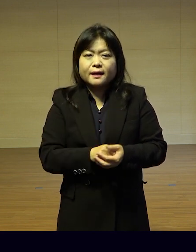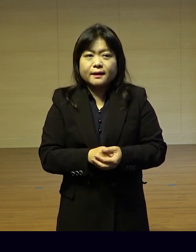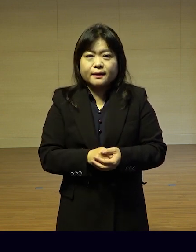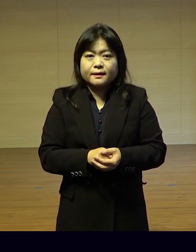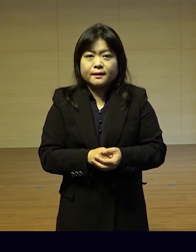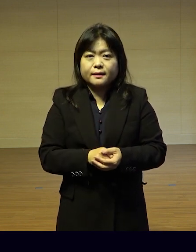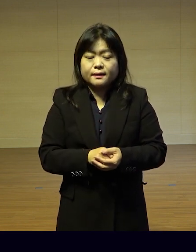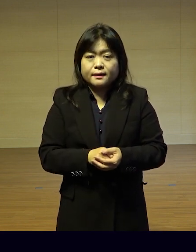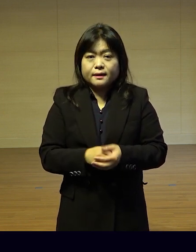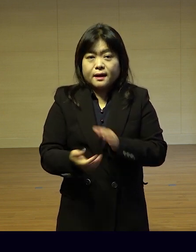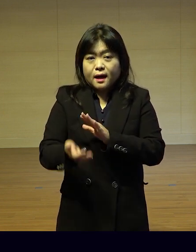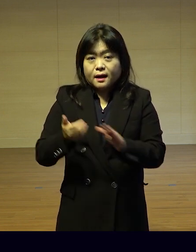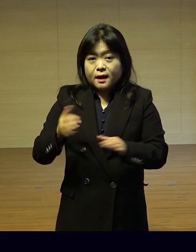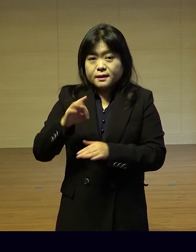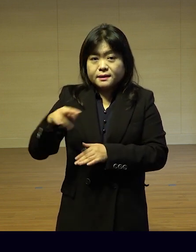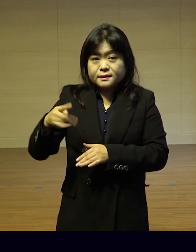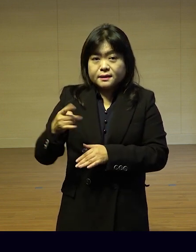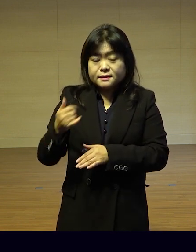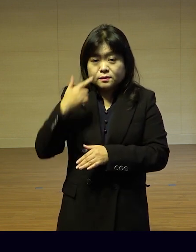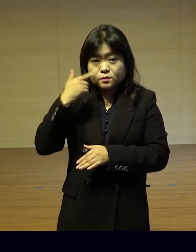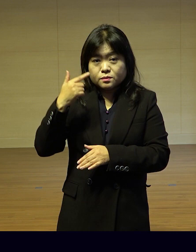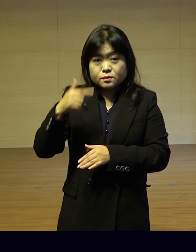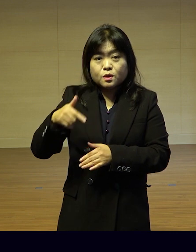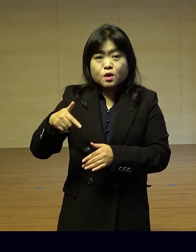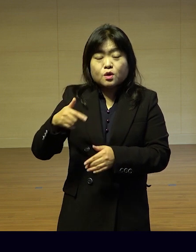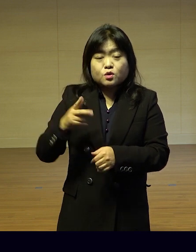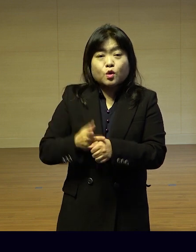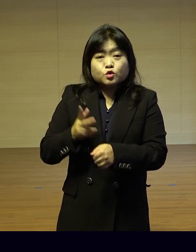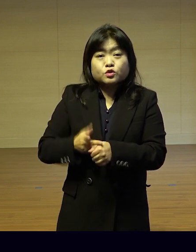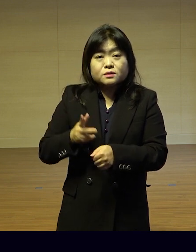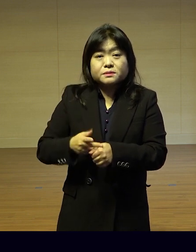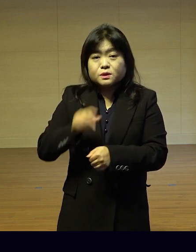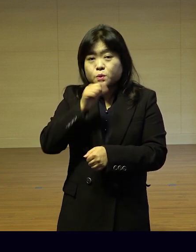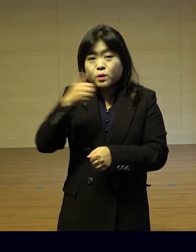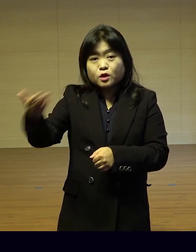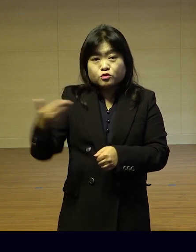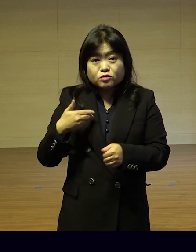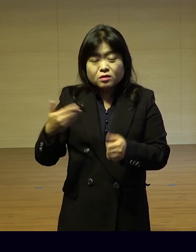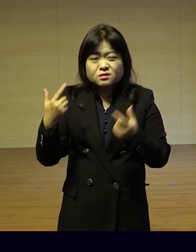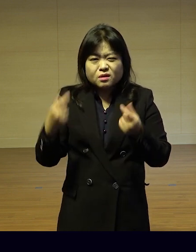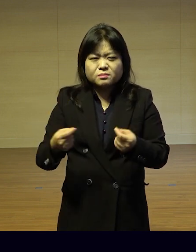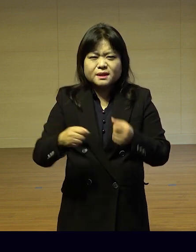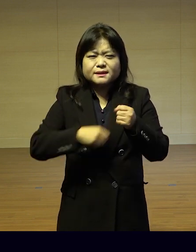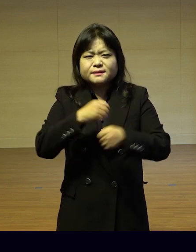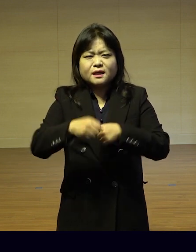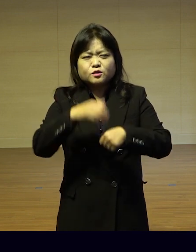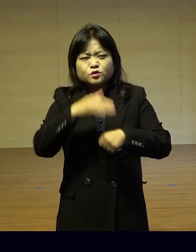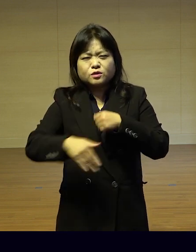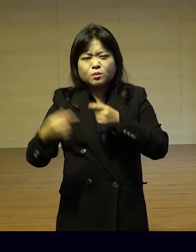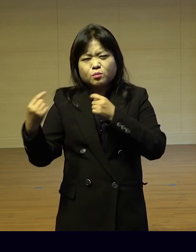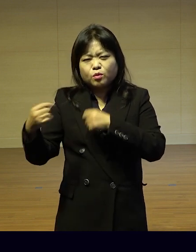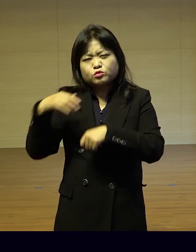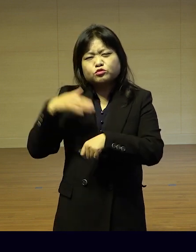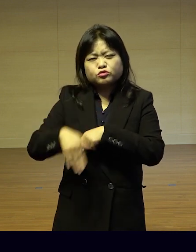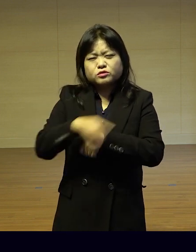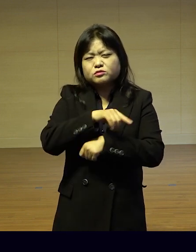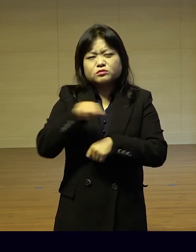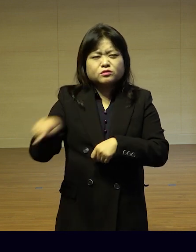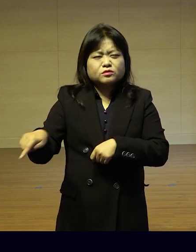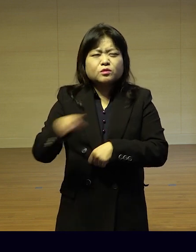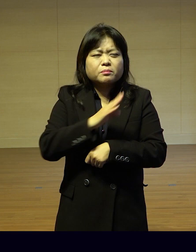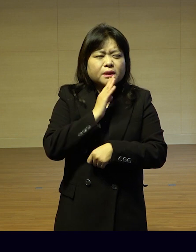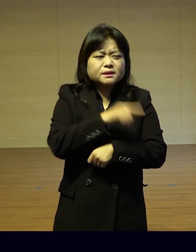아까 이재승 선생님이 잠깐 소개해 주셨듯이 좀 자유주의, 뭐 보수주의 양쪽에도 옳은 점이 있다. 그럼 네